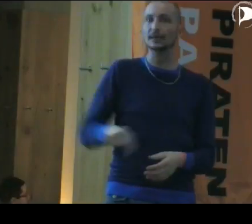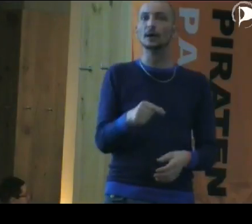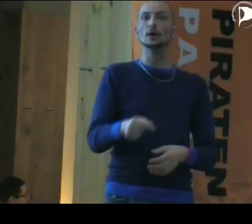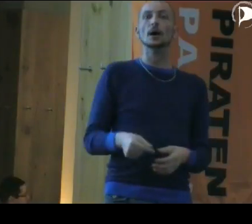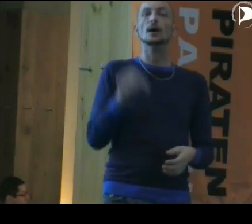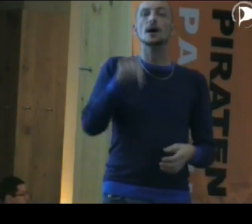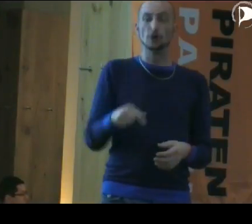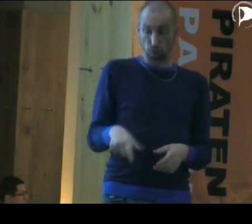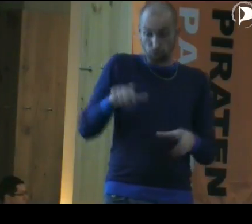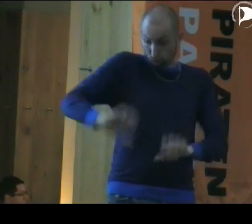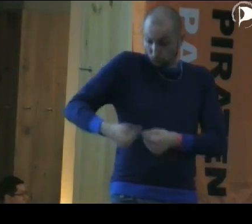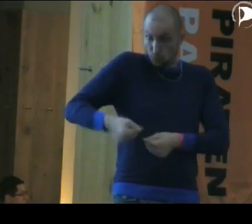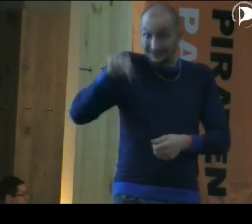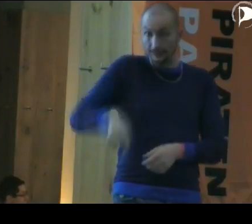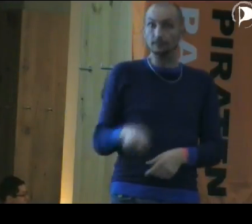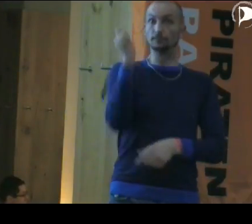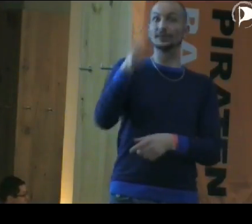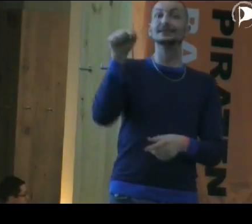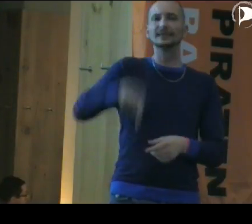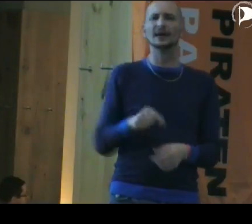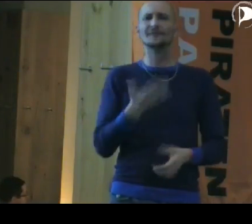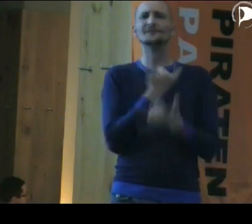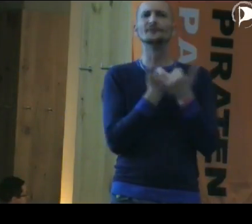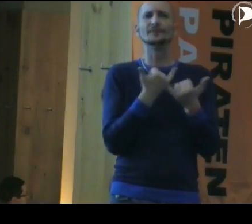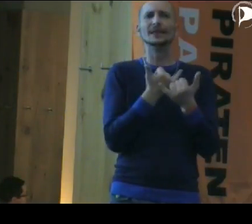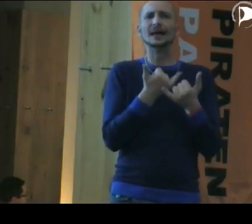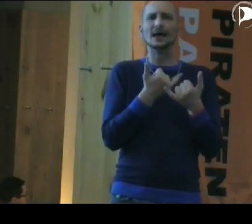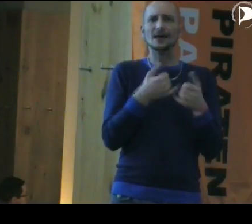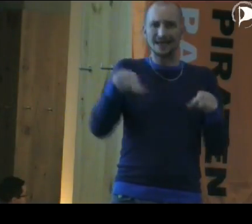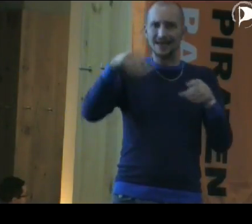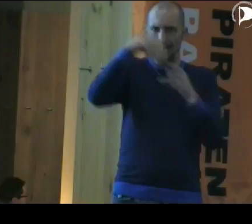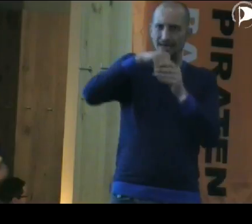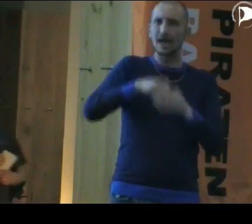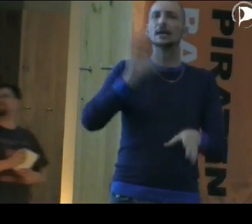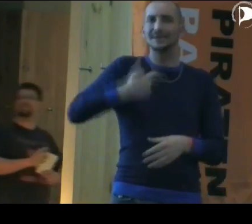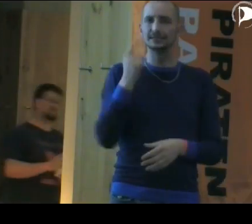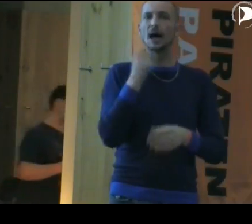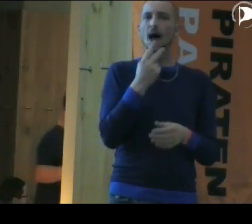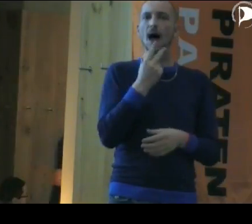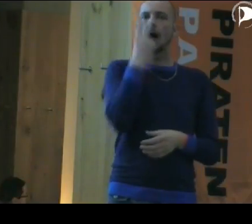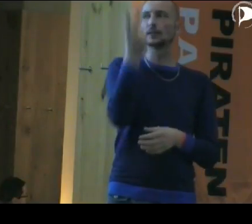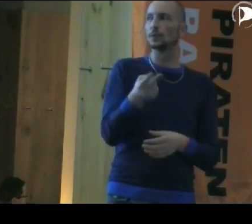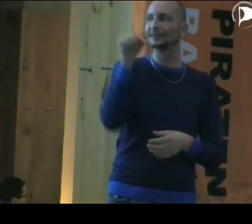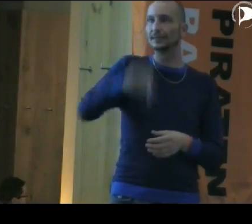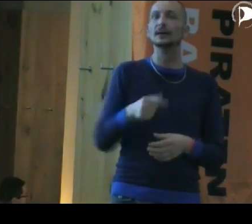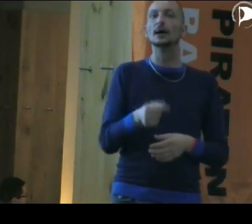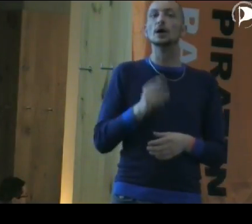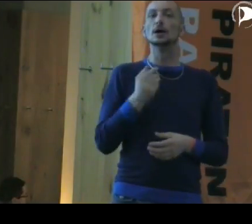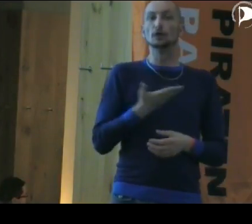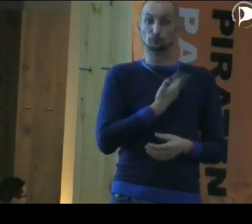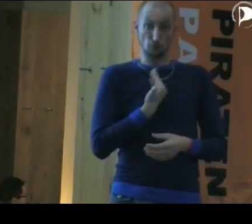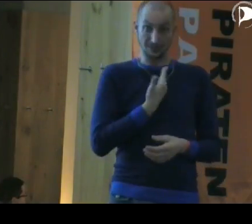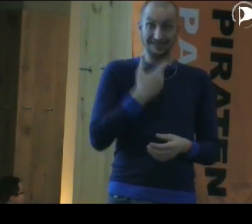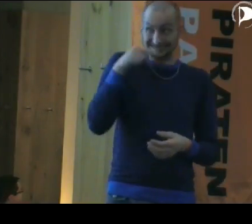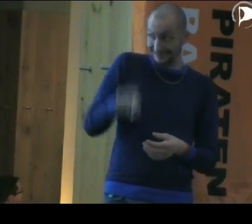aber absolut für union und fdp die jetzt 21 durch gebühren ersetzen die von schöner und die region für wochen die bis